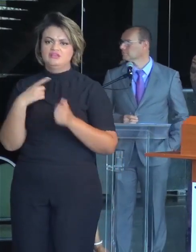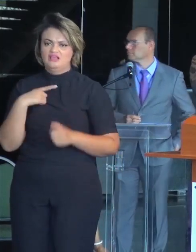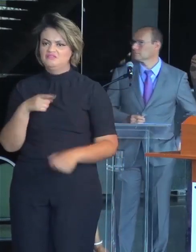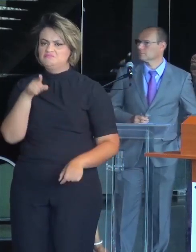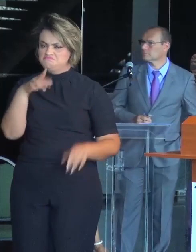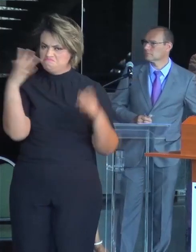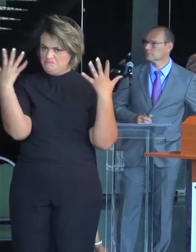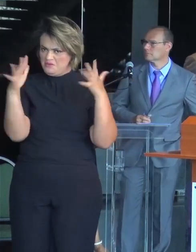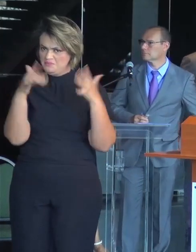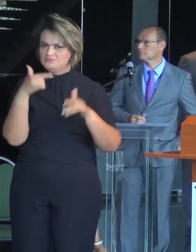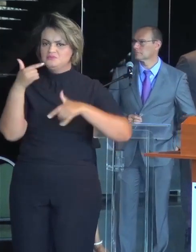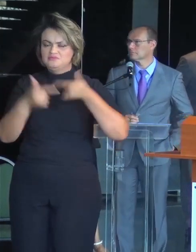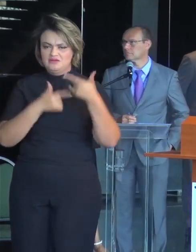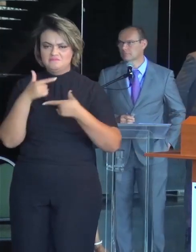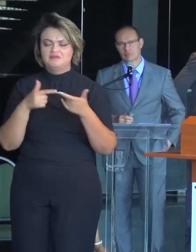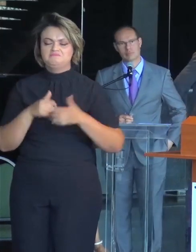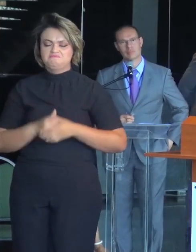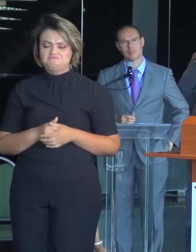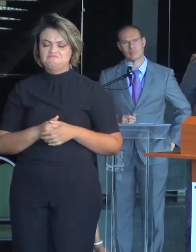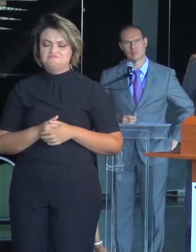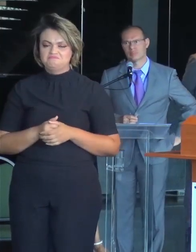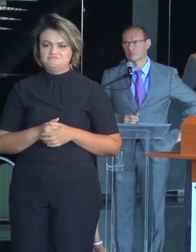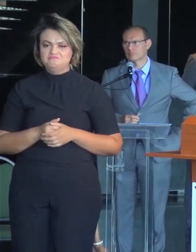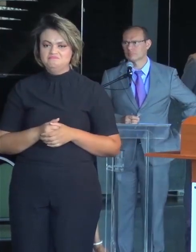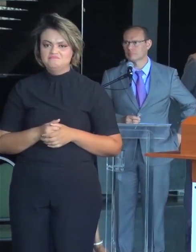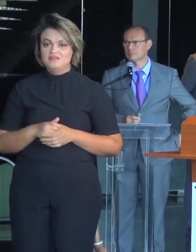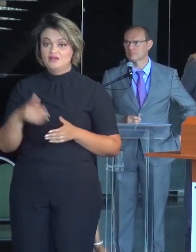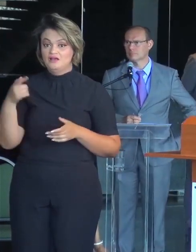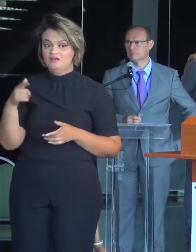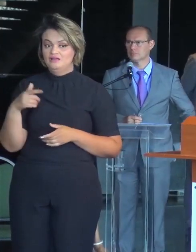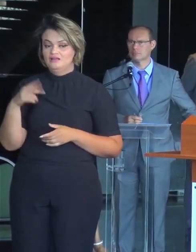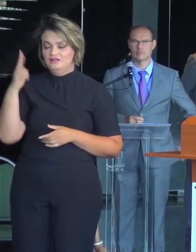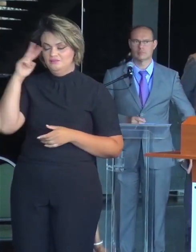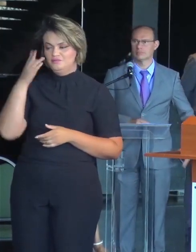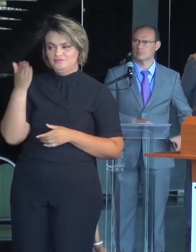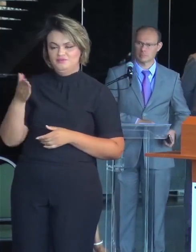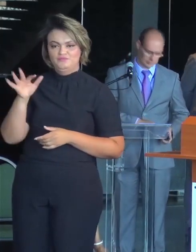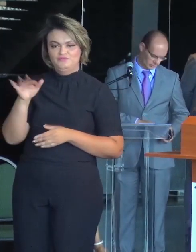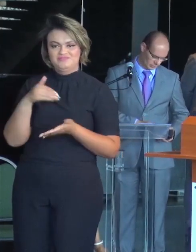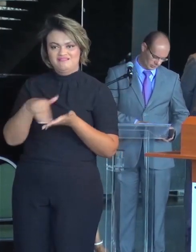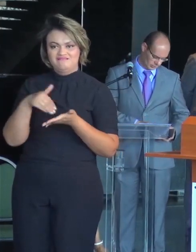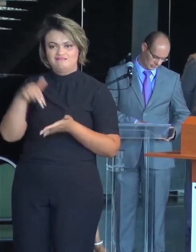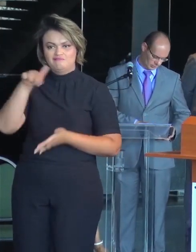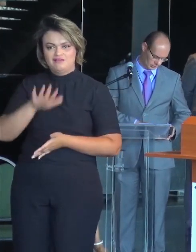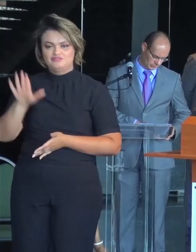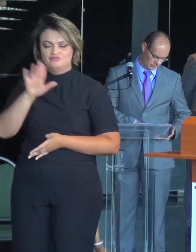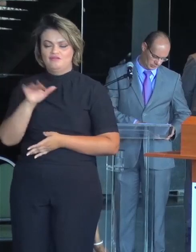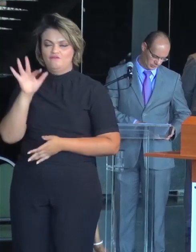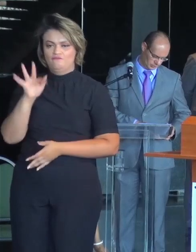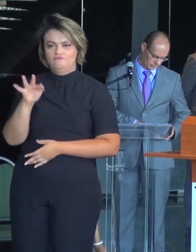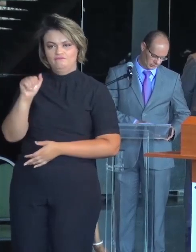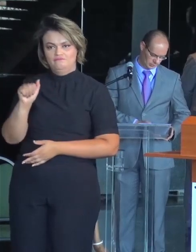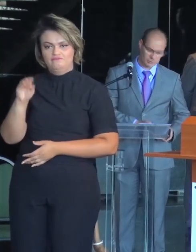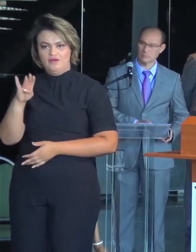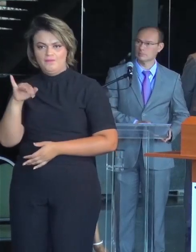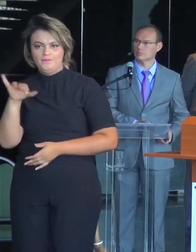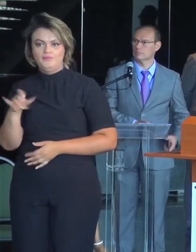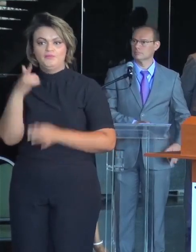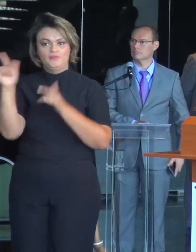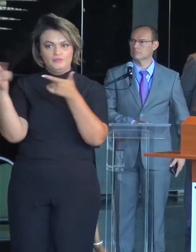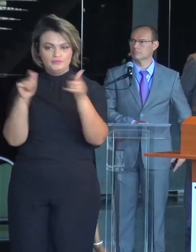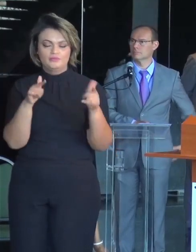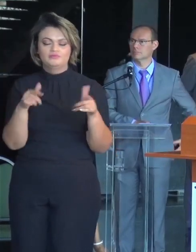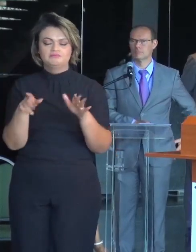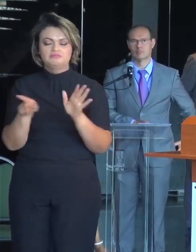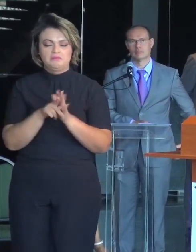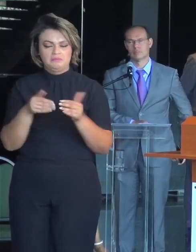um excelente trabalho junto com o nosso secretário nacional, que está aqui presente também, o Fábio Pinheiro, que cumprimento em nome de todos os secretários do Ministério